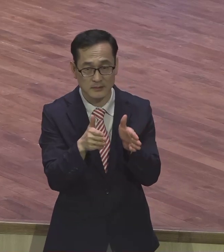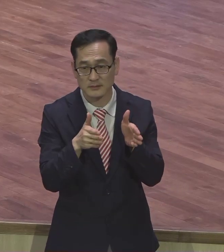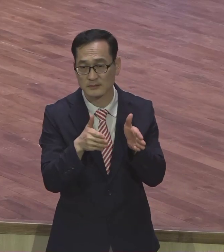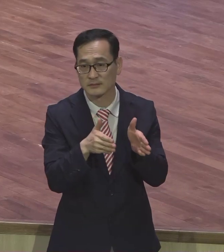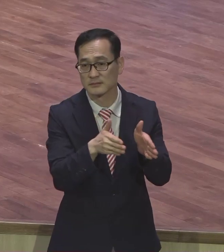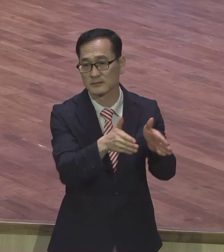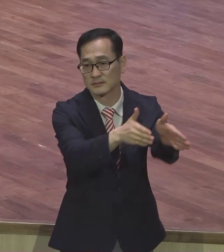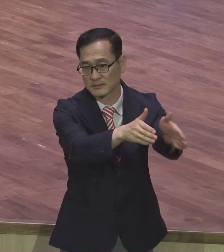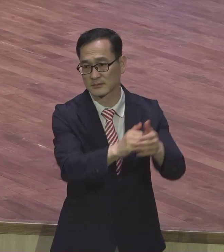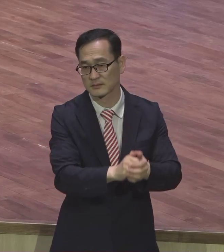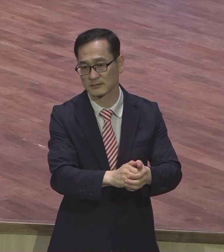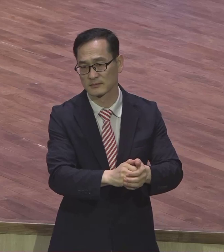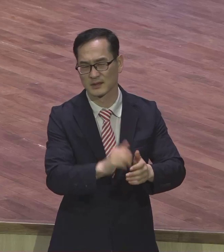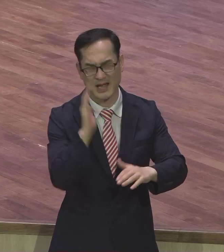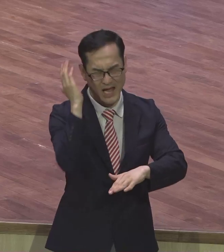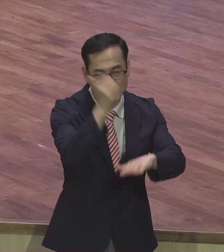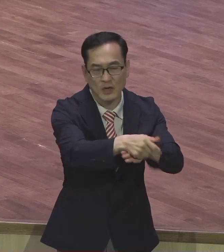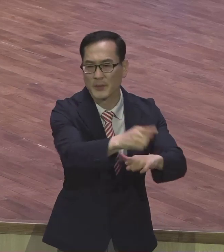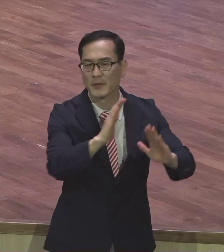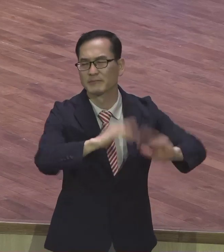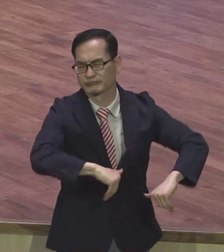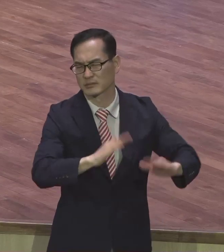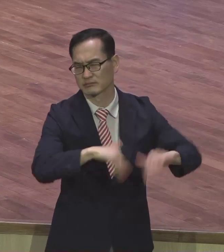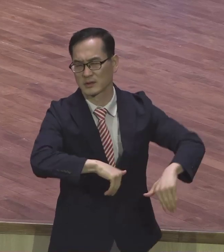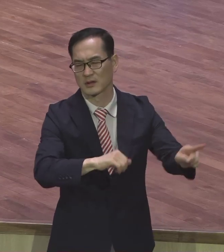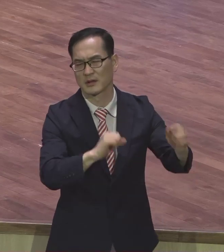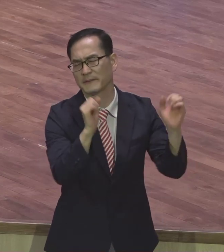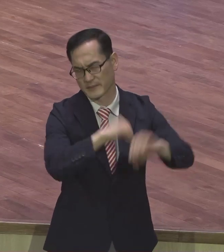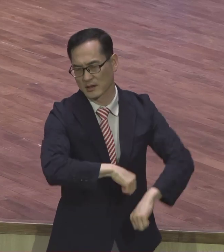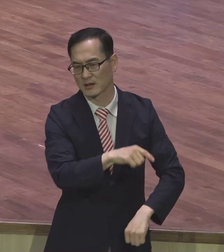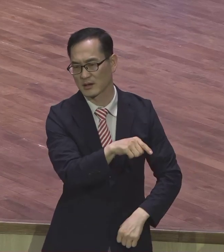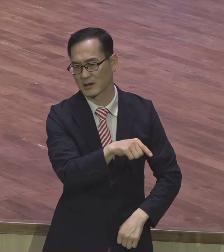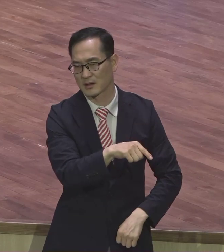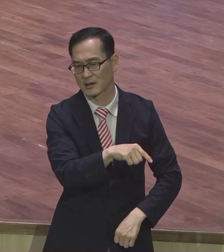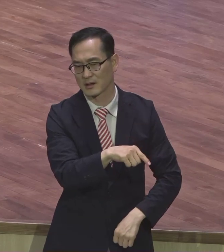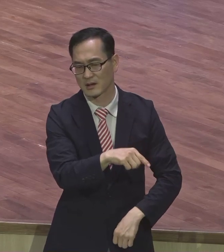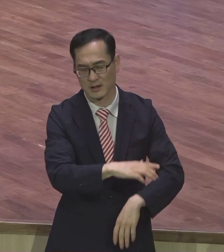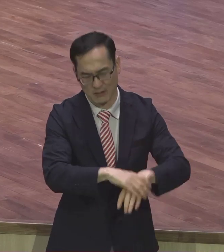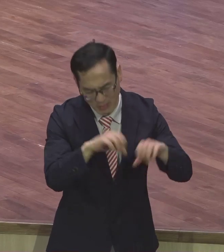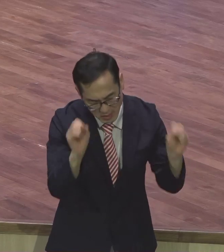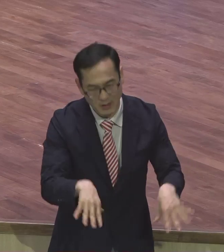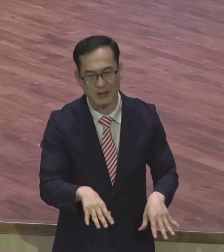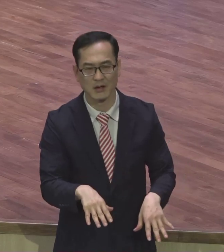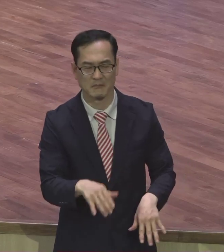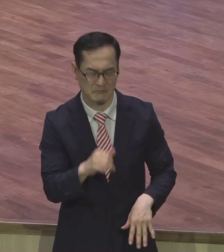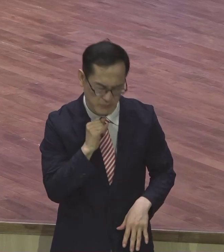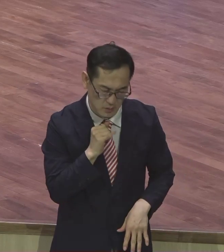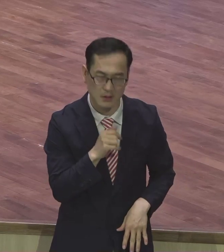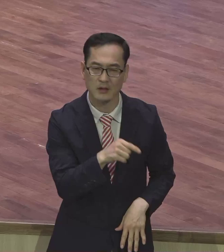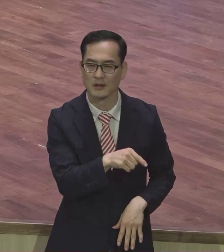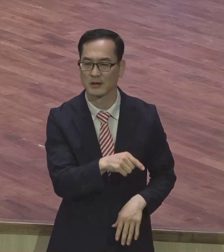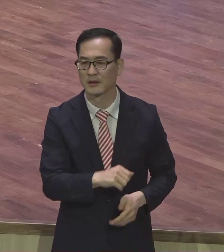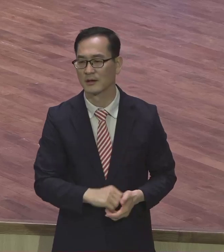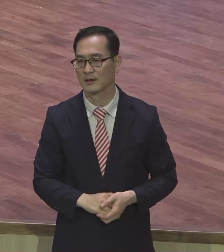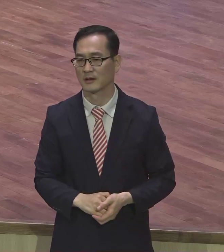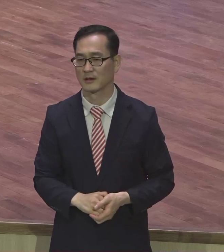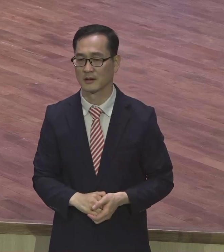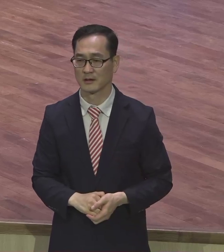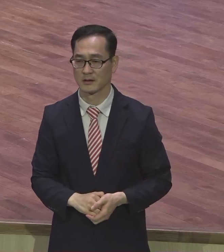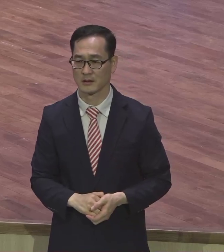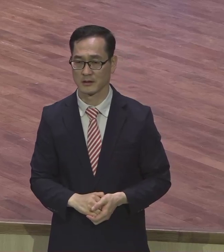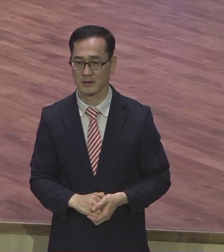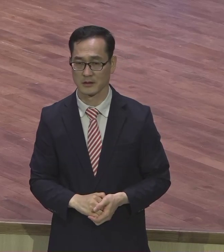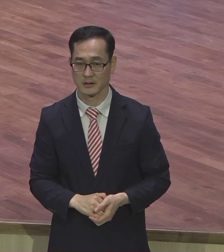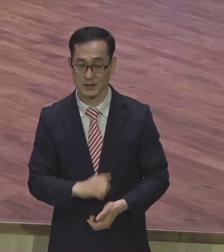무너진다. 어느 순간에 다 무너지죠. 아무 의미 없는 그러한 무너질 수밖에 없는 길로 지금 가고 있다.